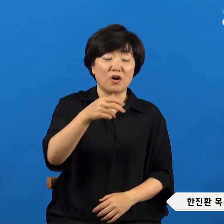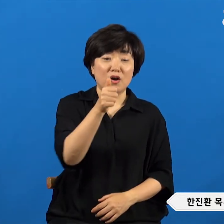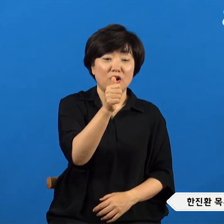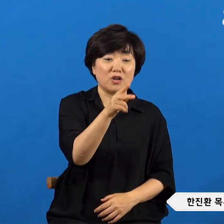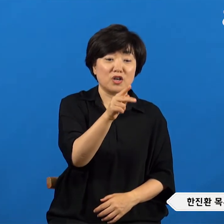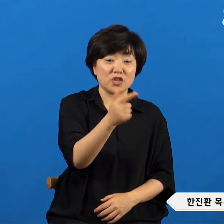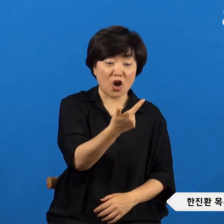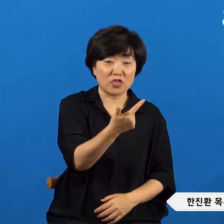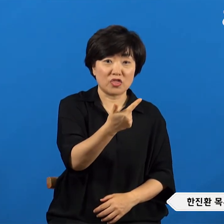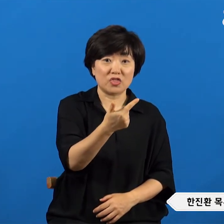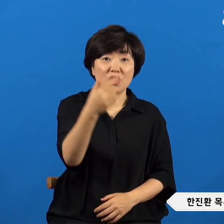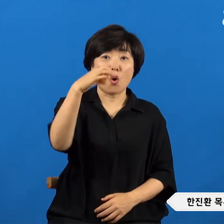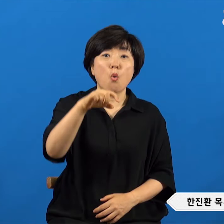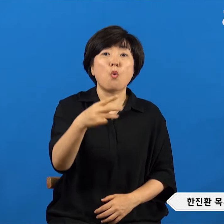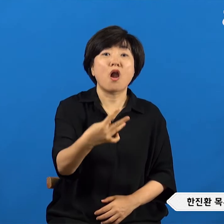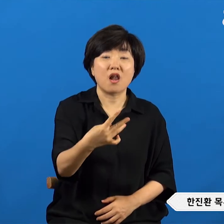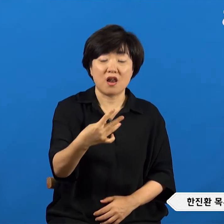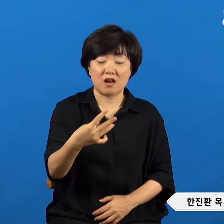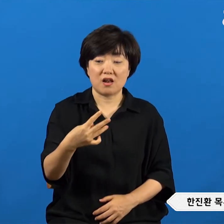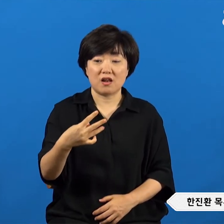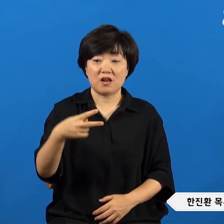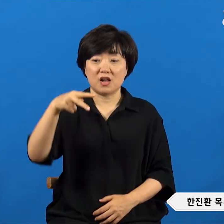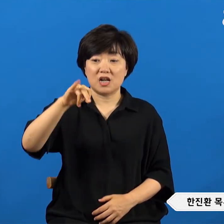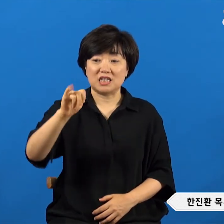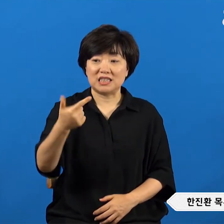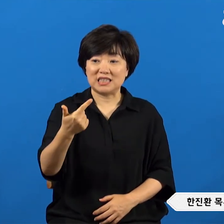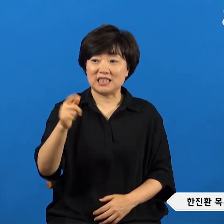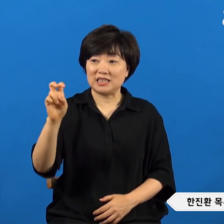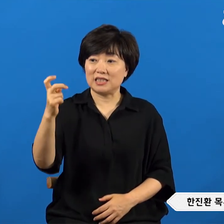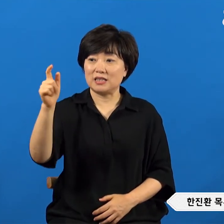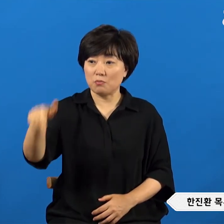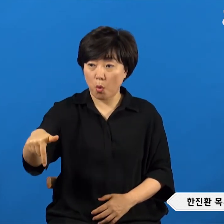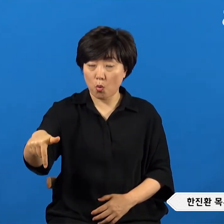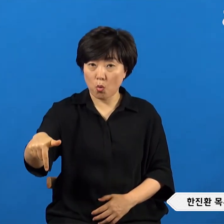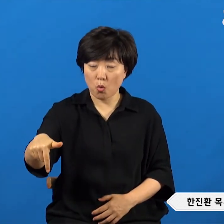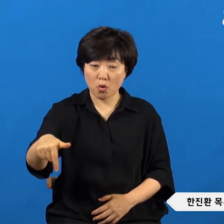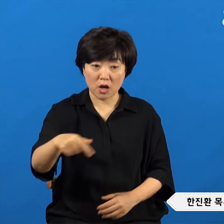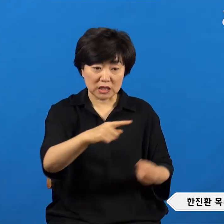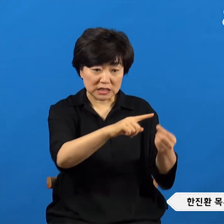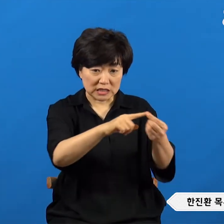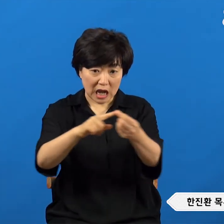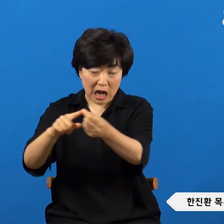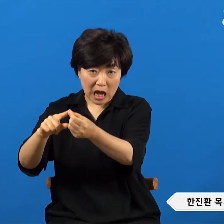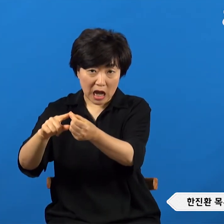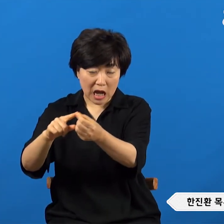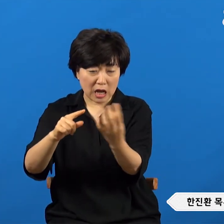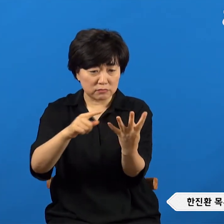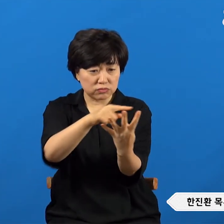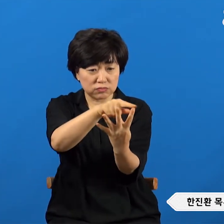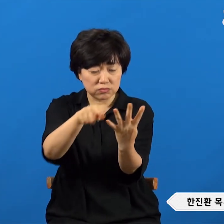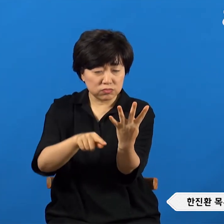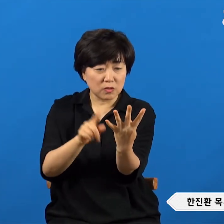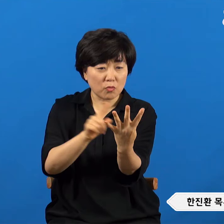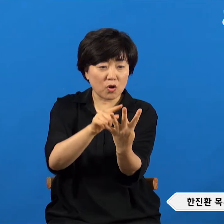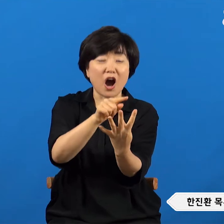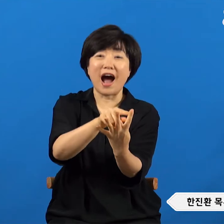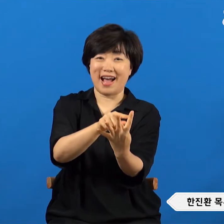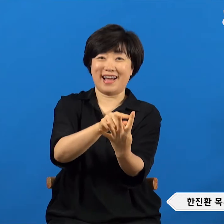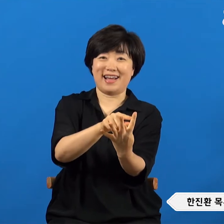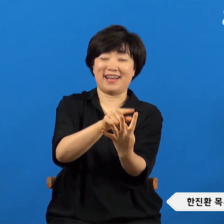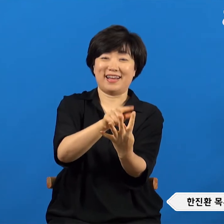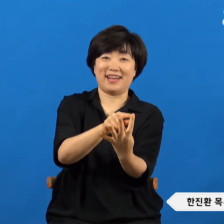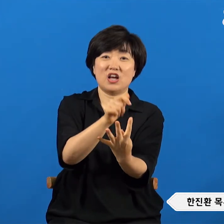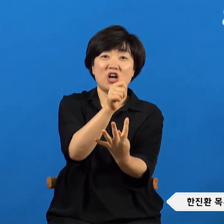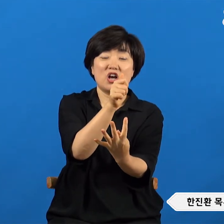썼습니다. 야, 근사한데 현월신목. 그래, 이게 무슨 뜻인데? 그랬더니 아내가